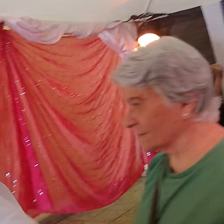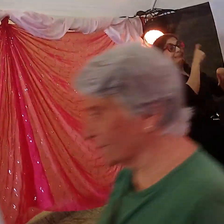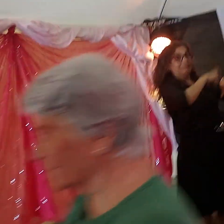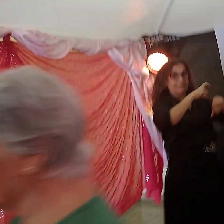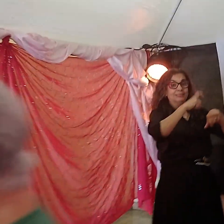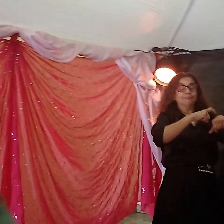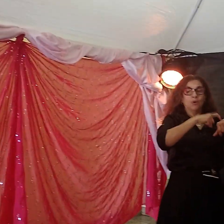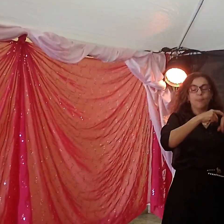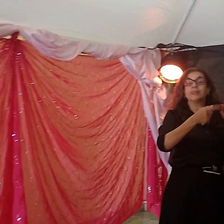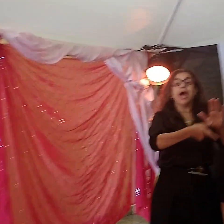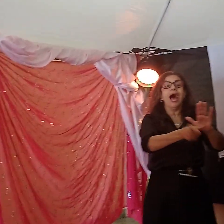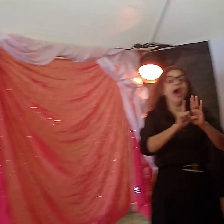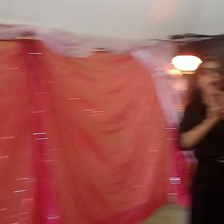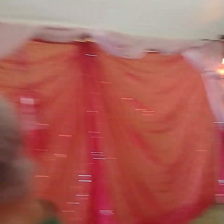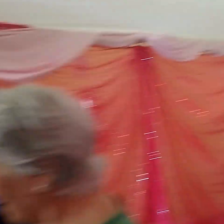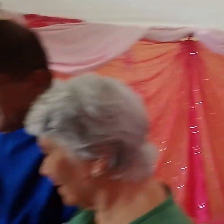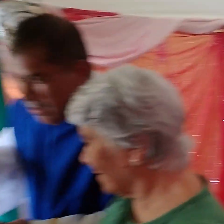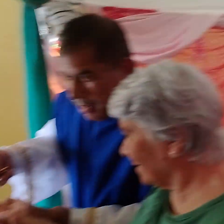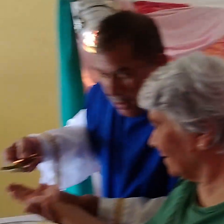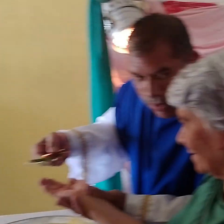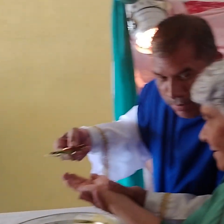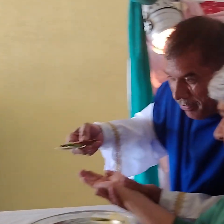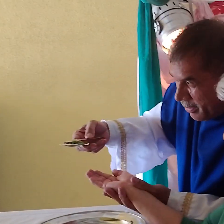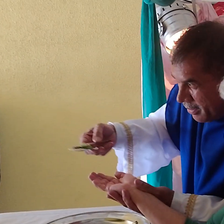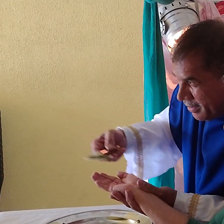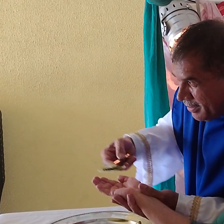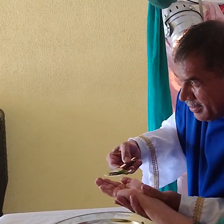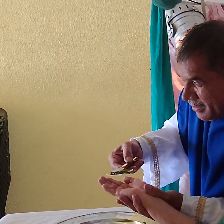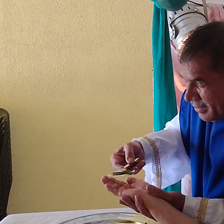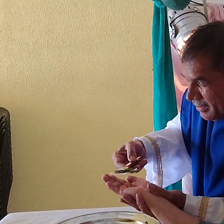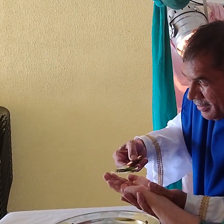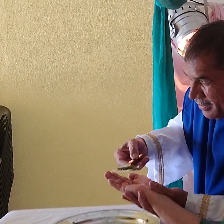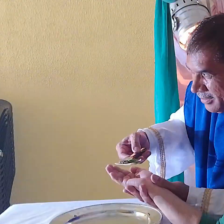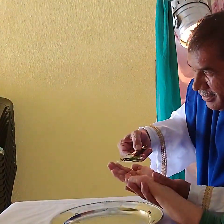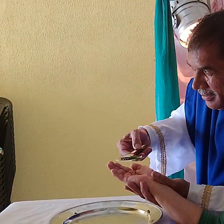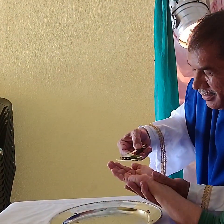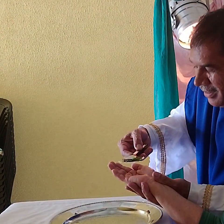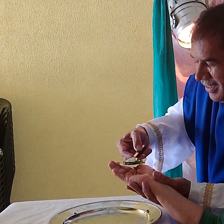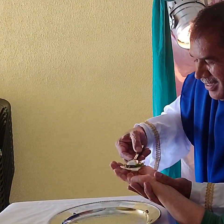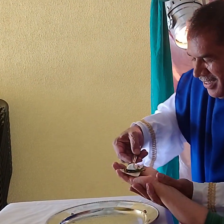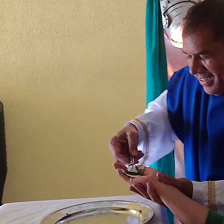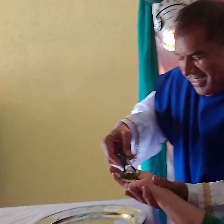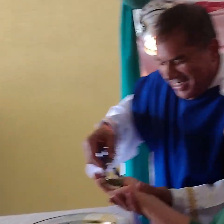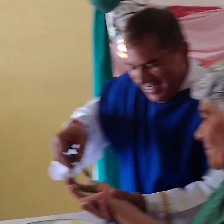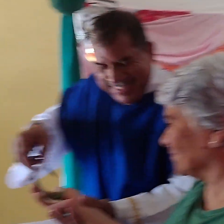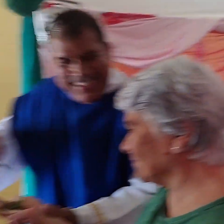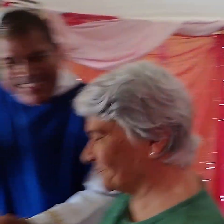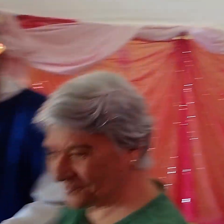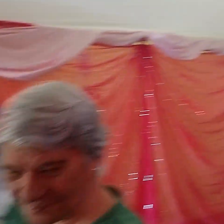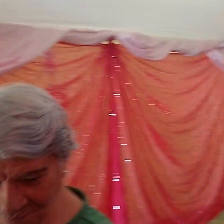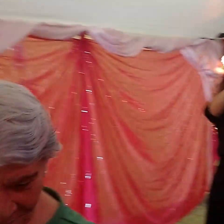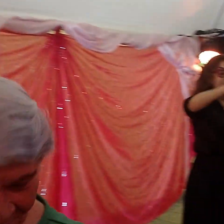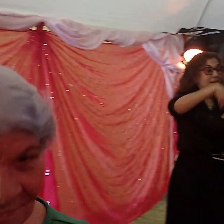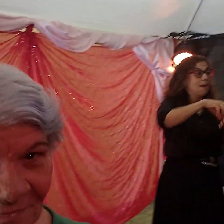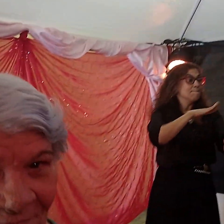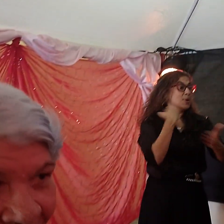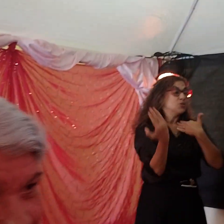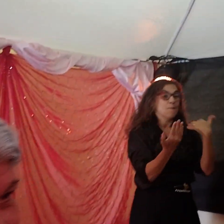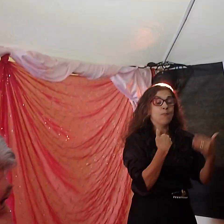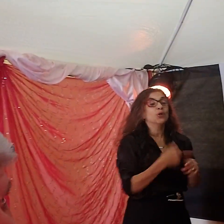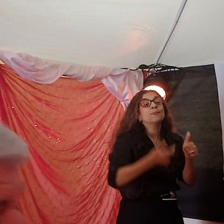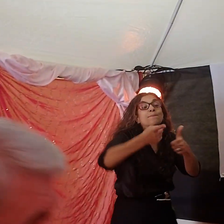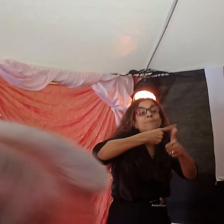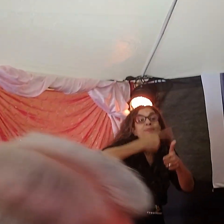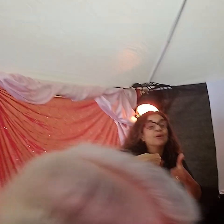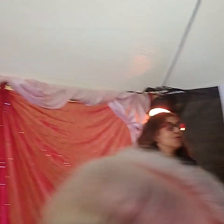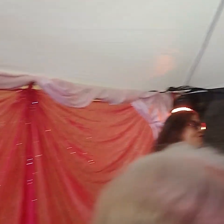que antecede a 10ª praga, que é a morte dos primogênitos. E esse é considerado